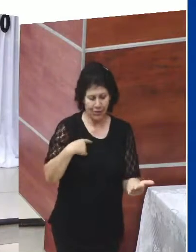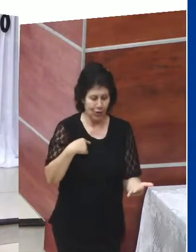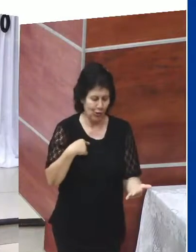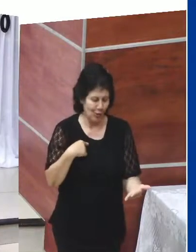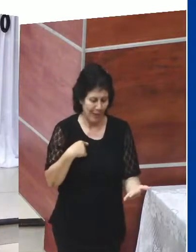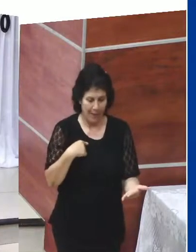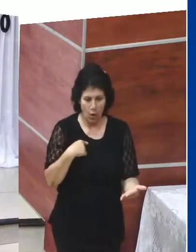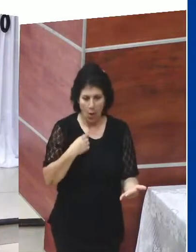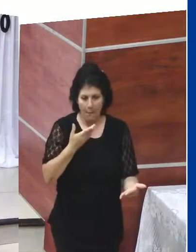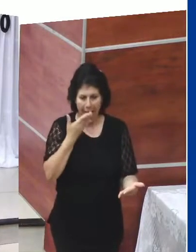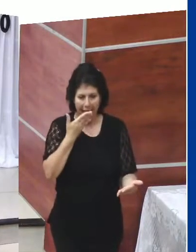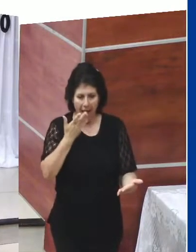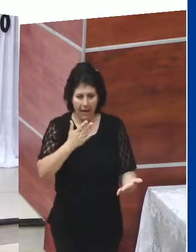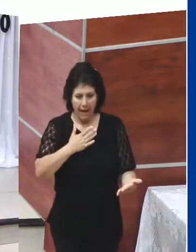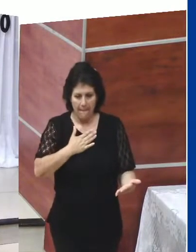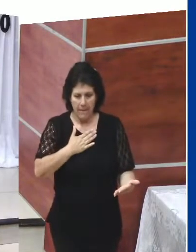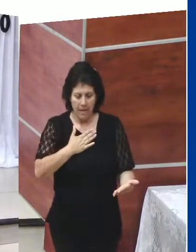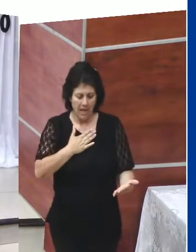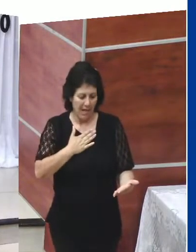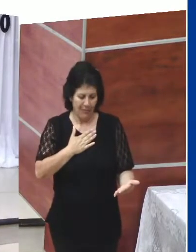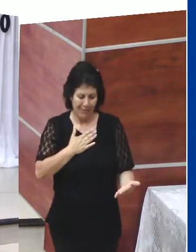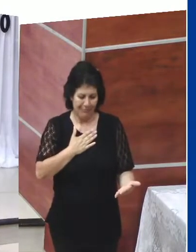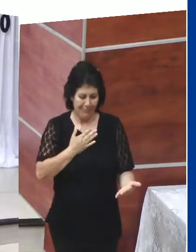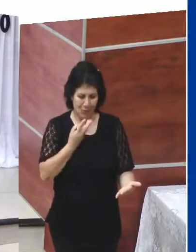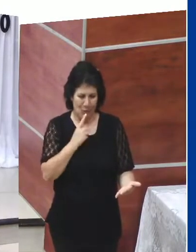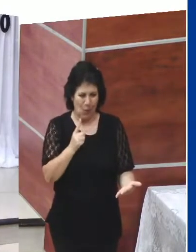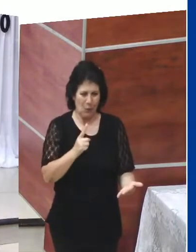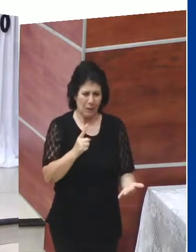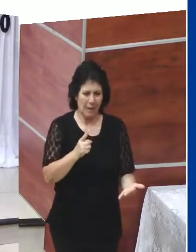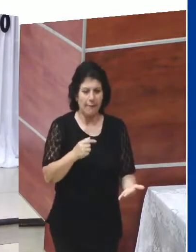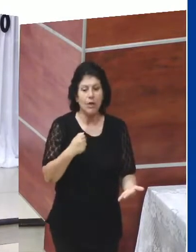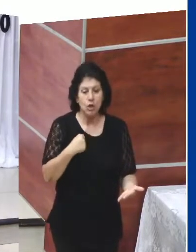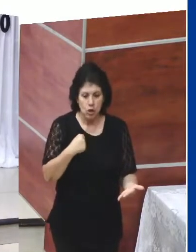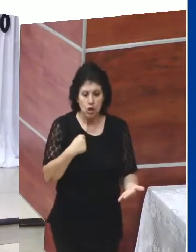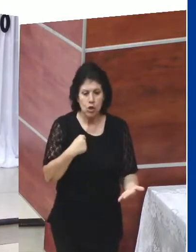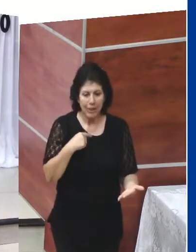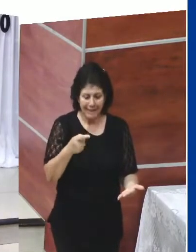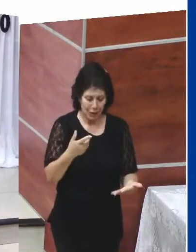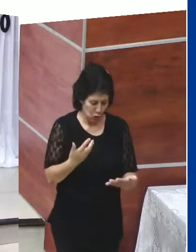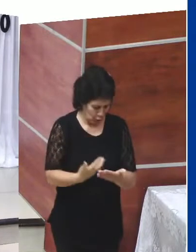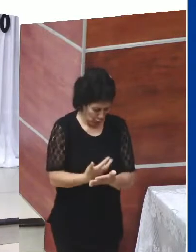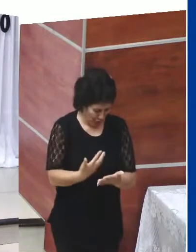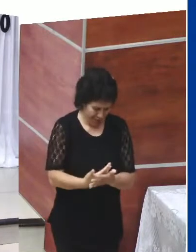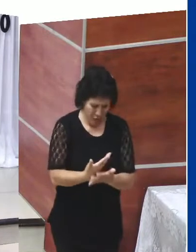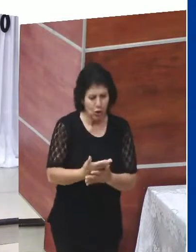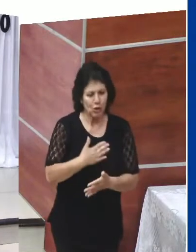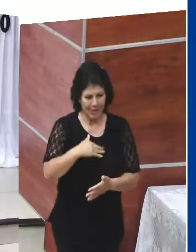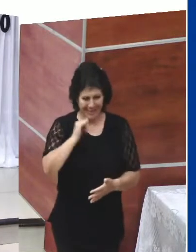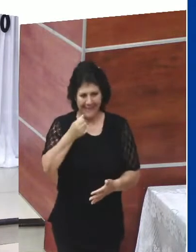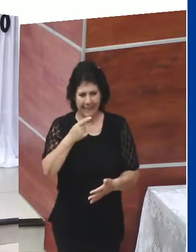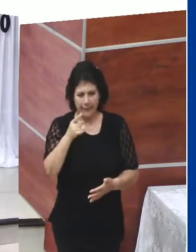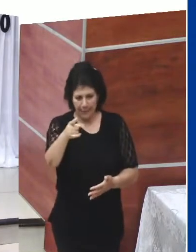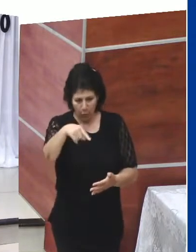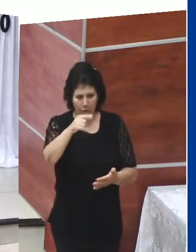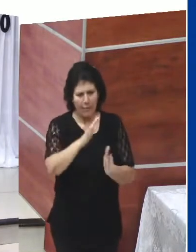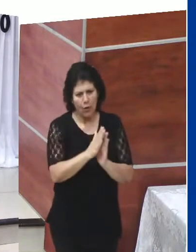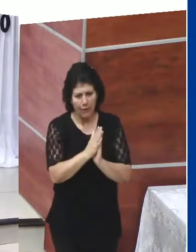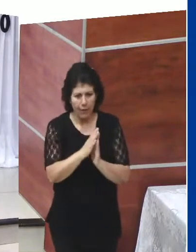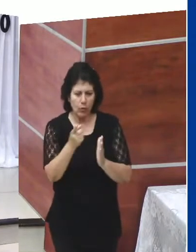tengo que escucharme. Pero quiero compartir con ustedes ese sufrimiento. Grábese y